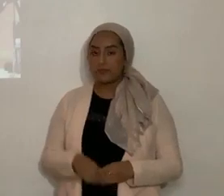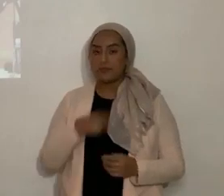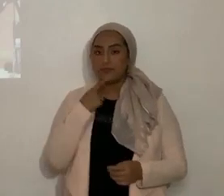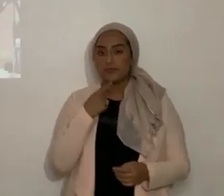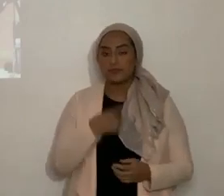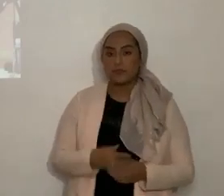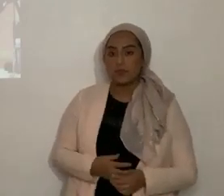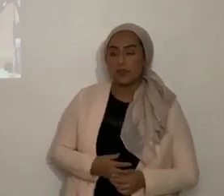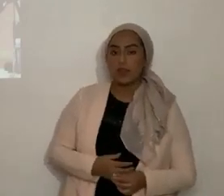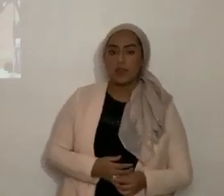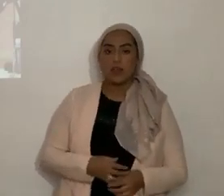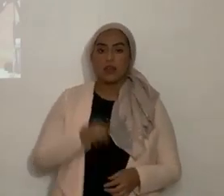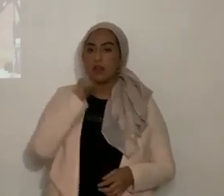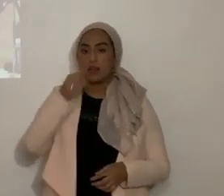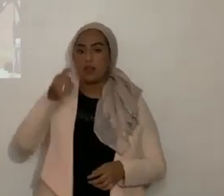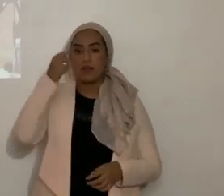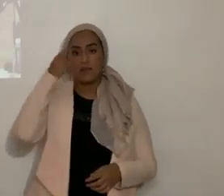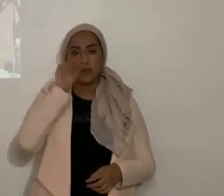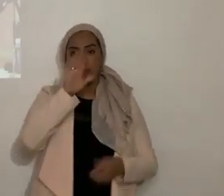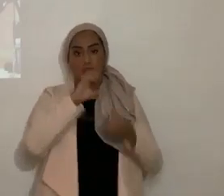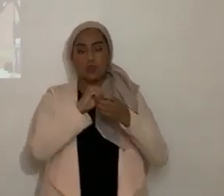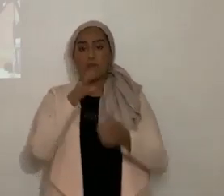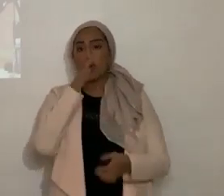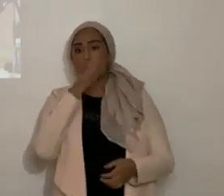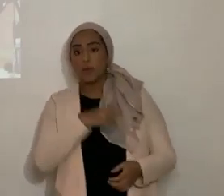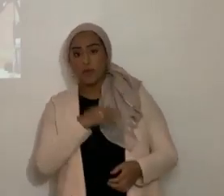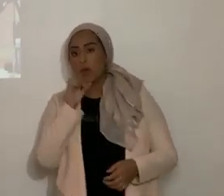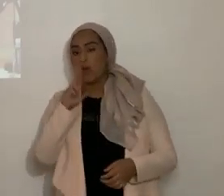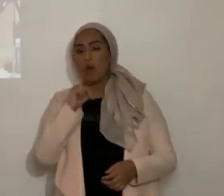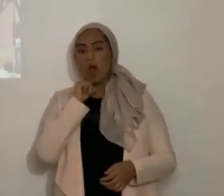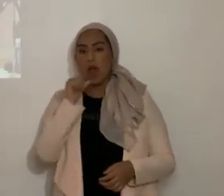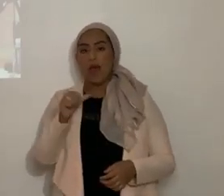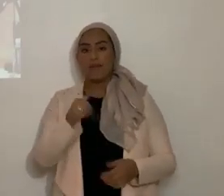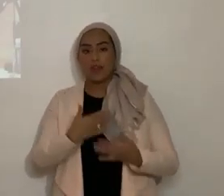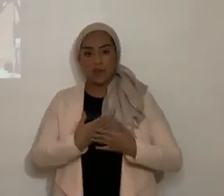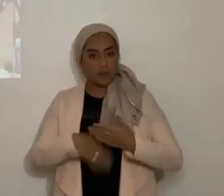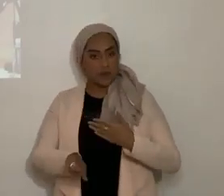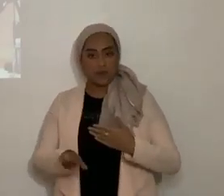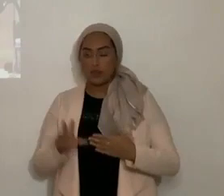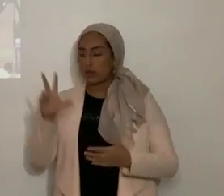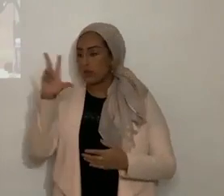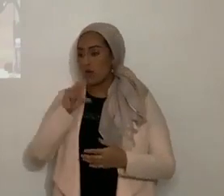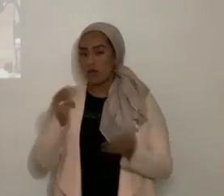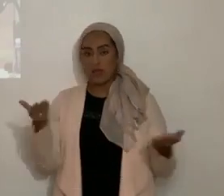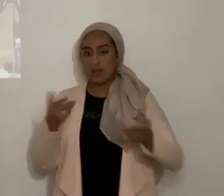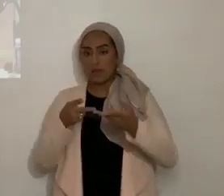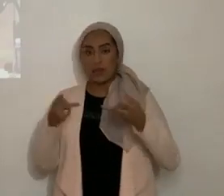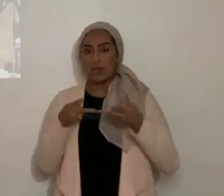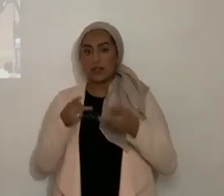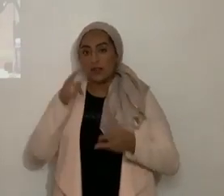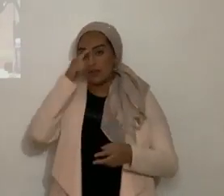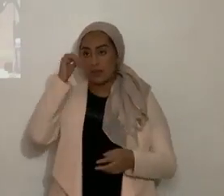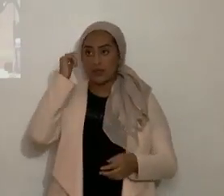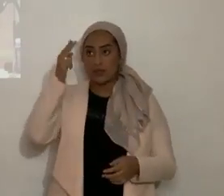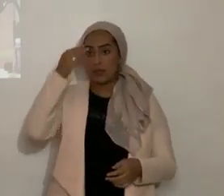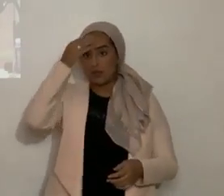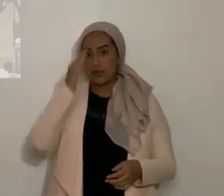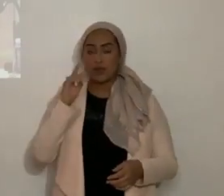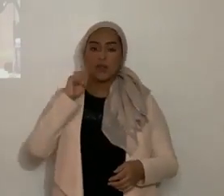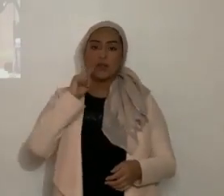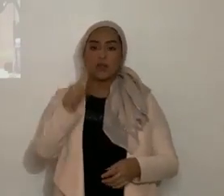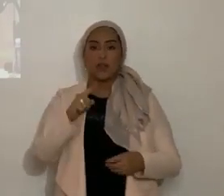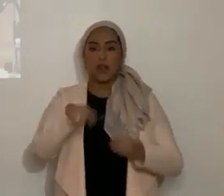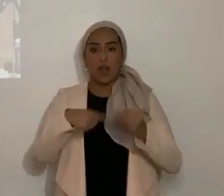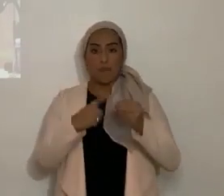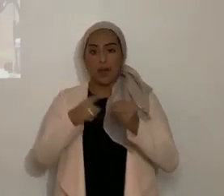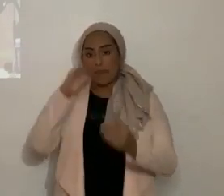Dice: No tomarás para ti mujer, ni tendrás hijos ni hijas en este lugar, porque así ha dicho Yahweh acerca de